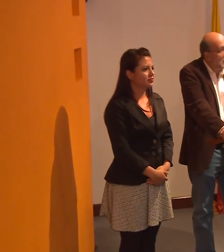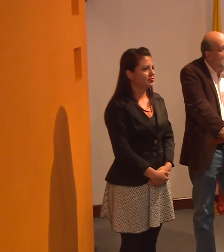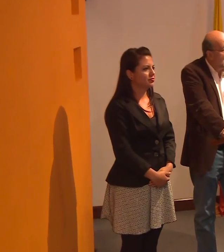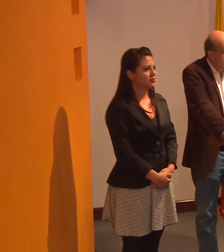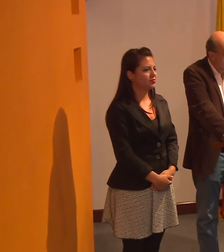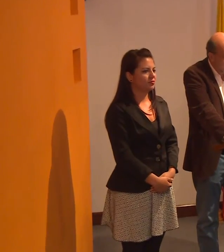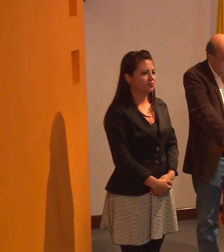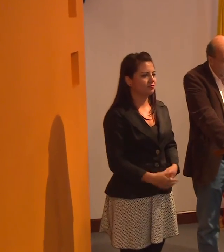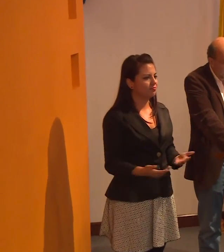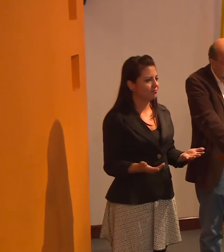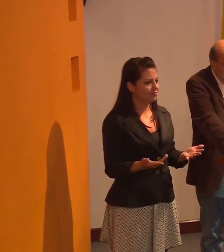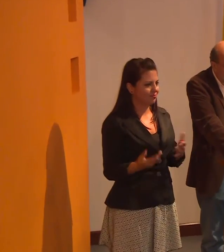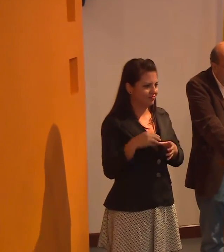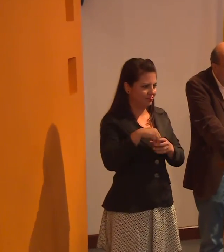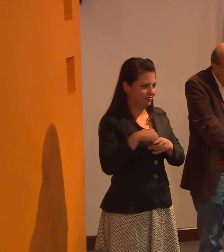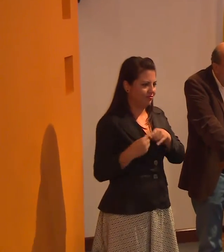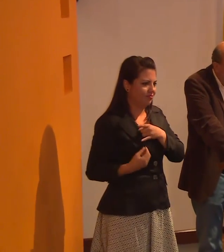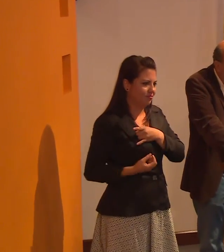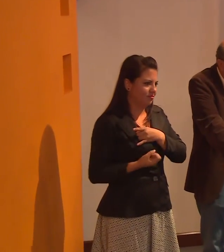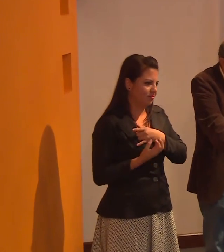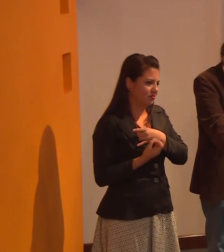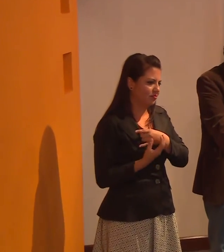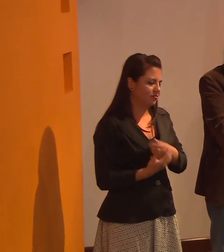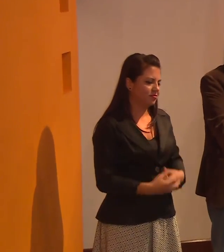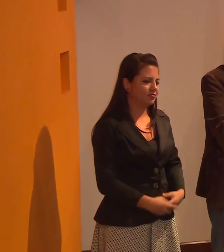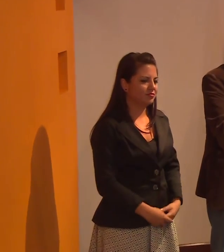de la universidad.